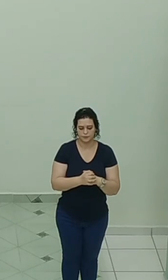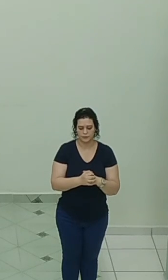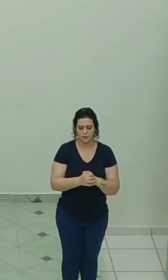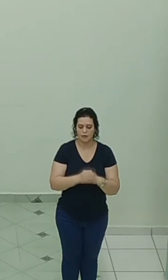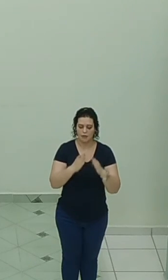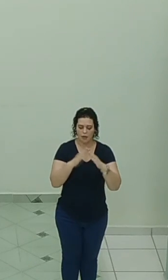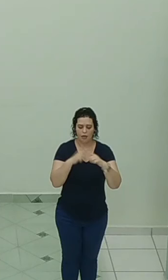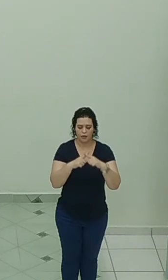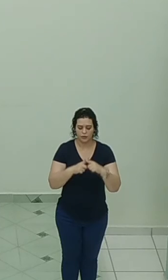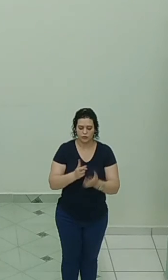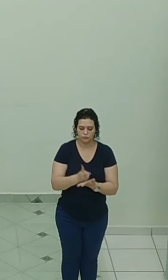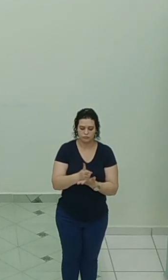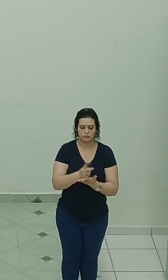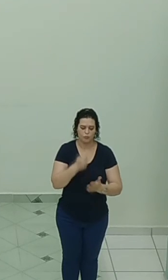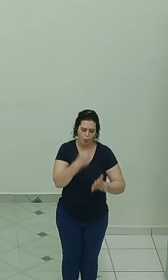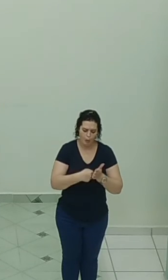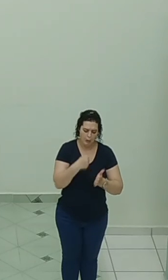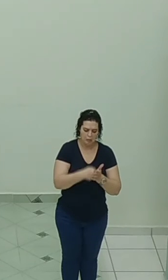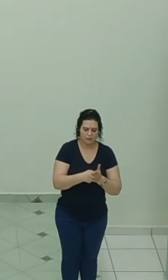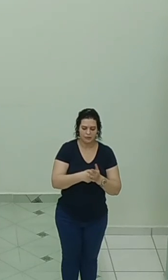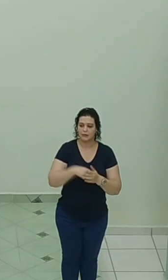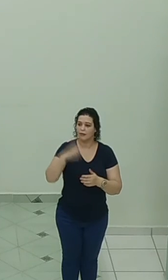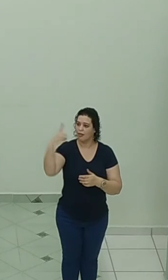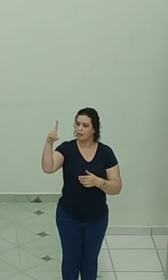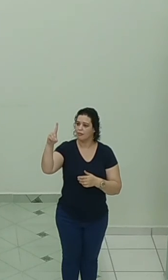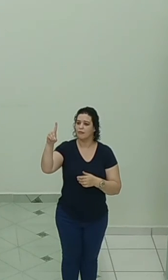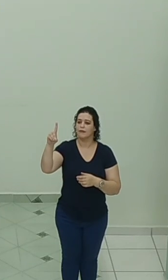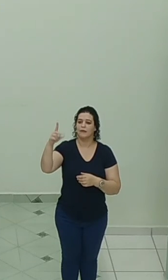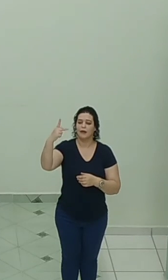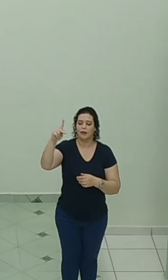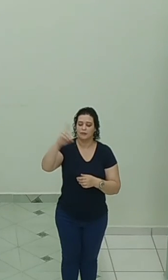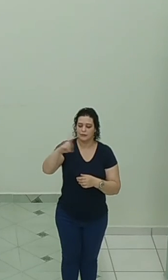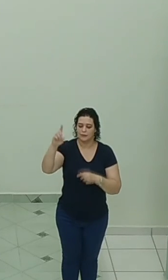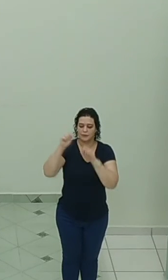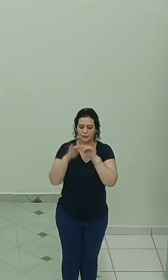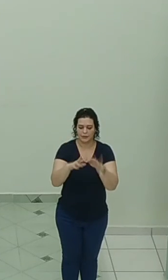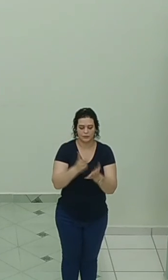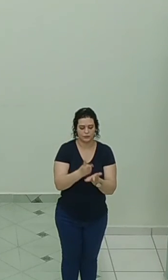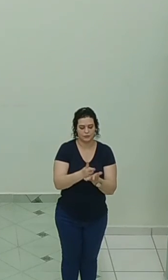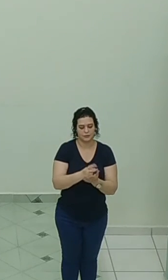luta, e a sua bênção permaneça, hoje e para sempre. Amém.